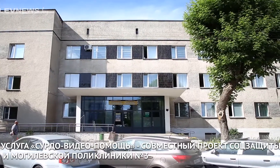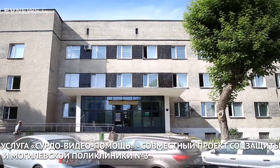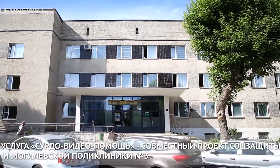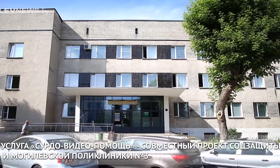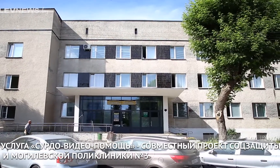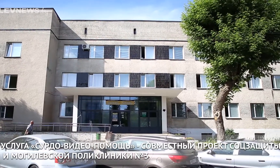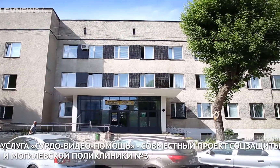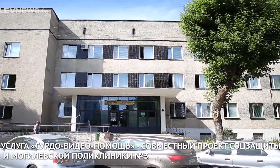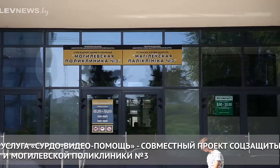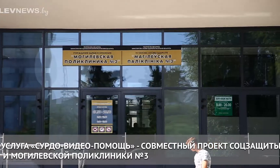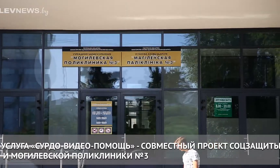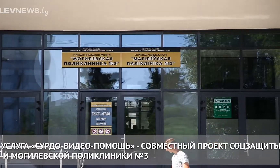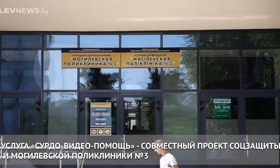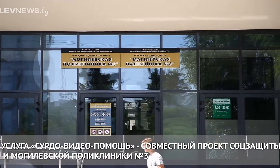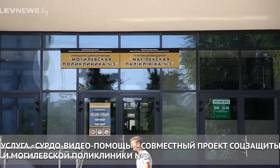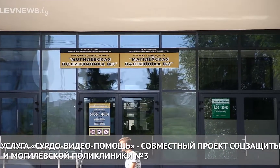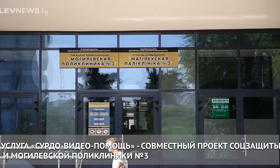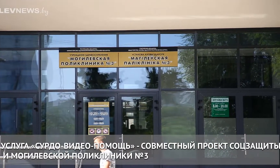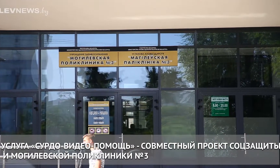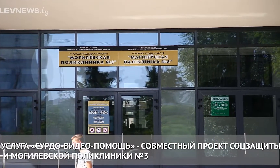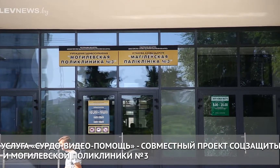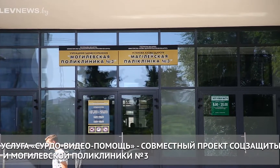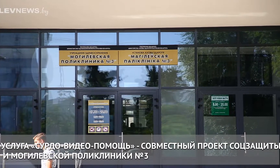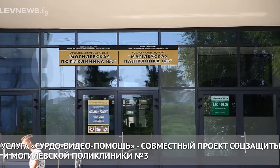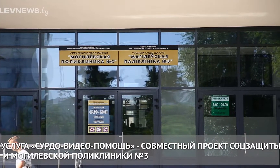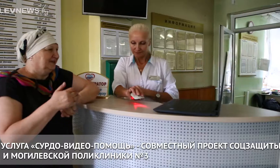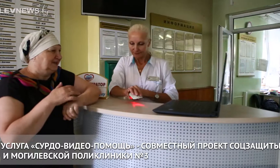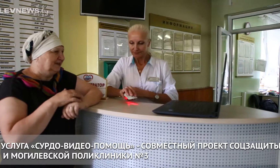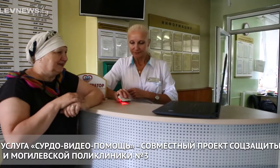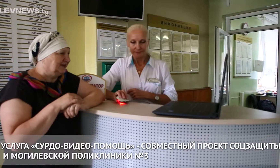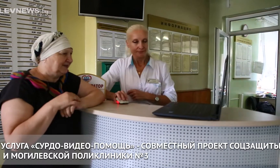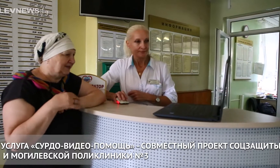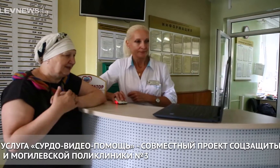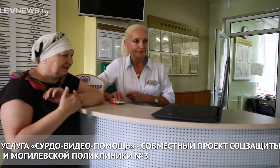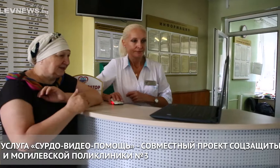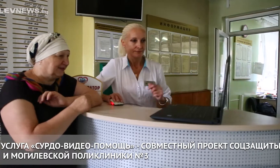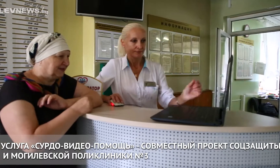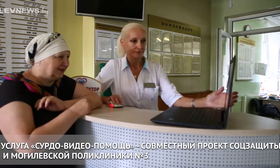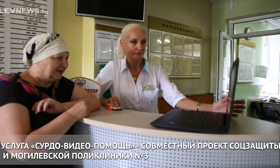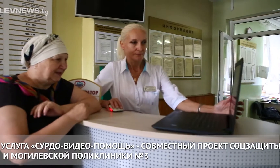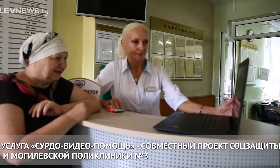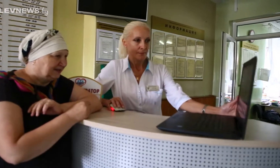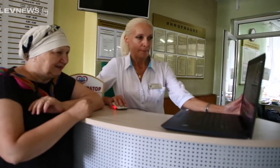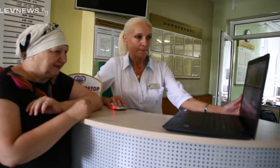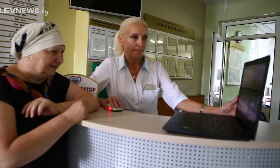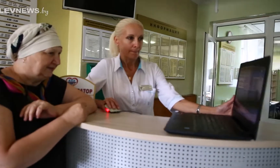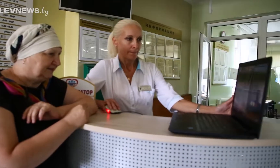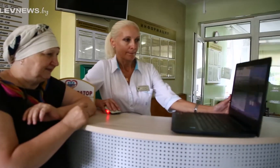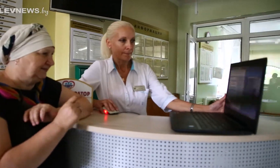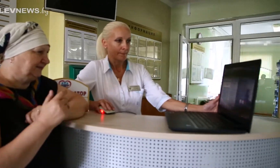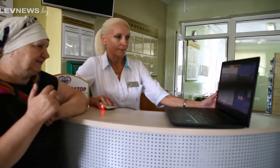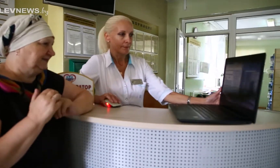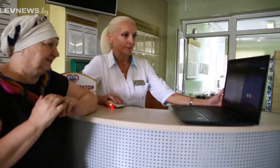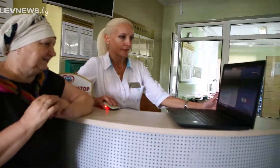Я в процессе вот помогаю общение пациента с врачом.